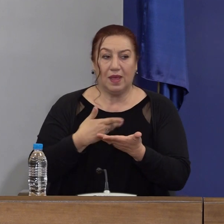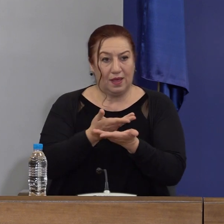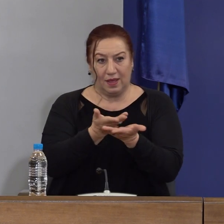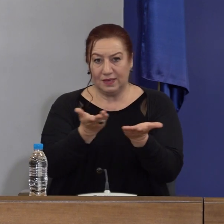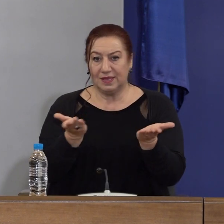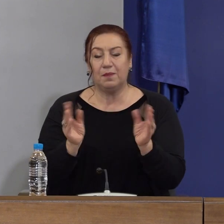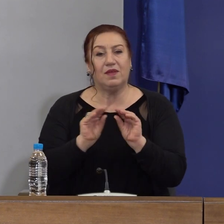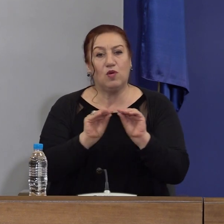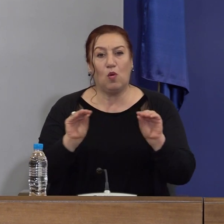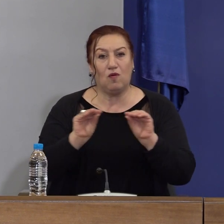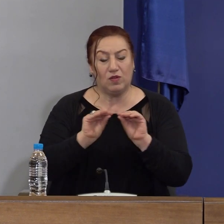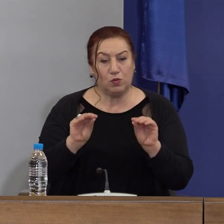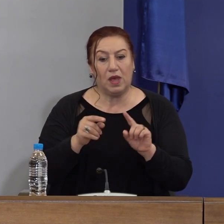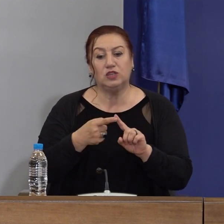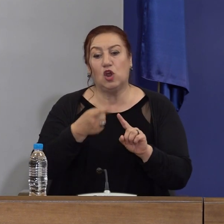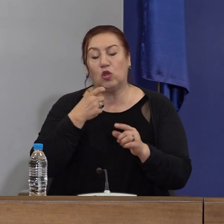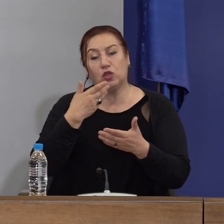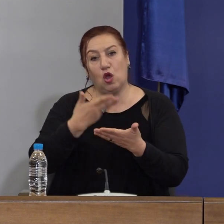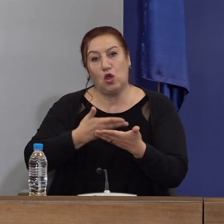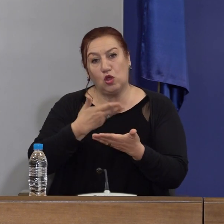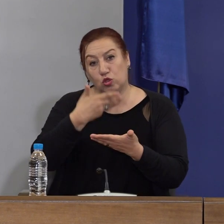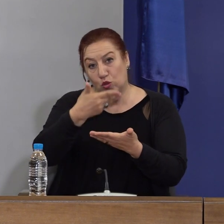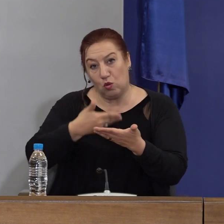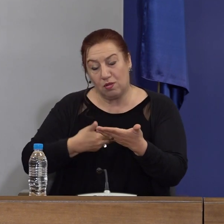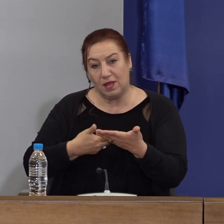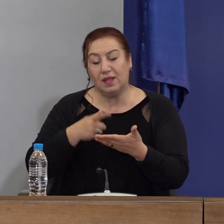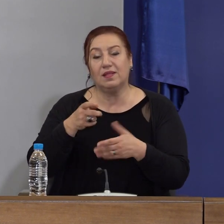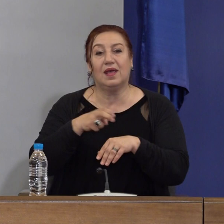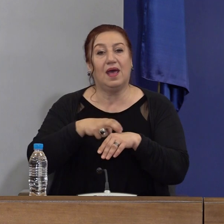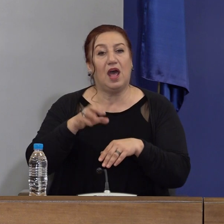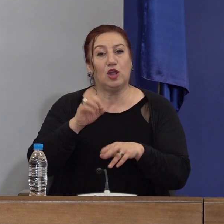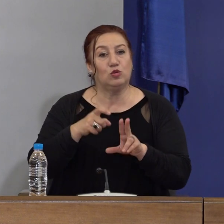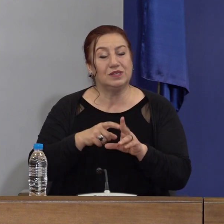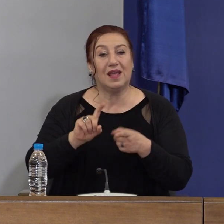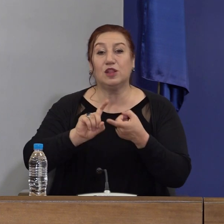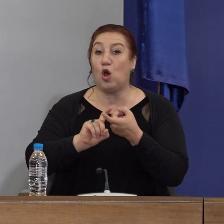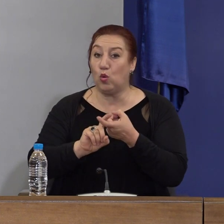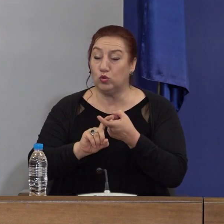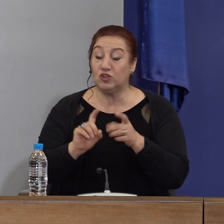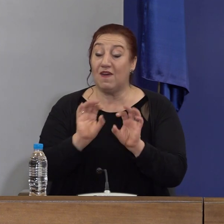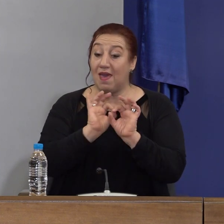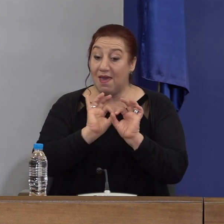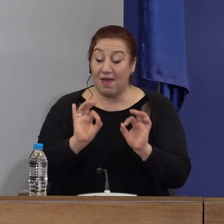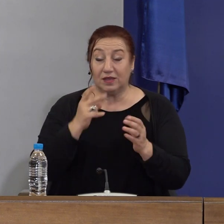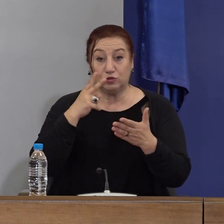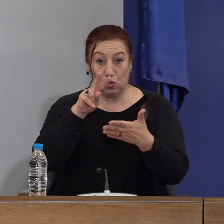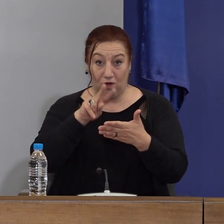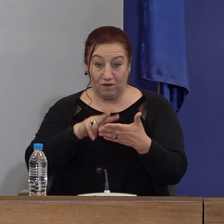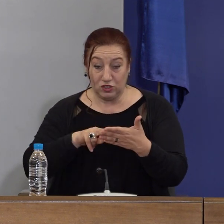уведомя, че от доклада на доцент Кунчев ясно се вижда,